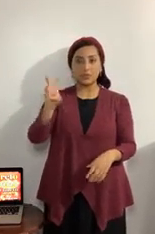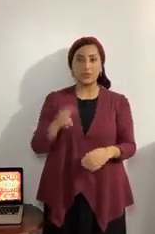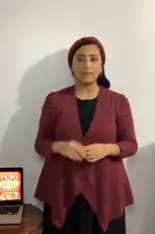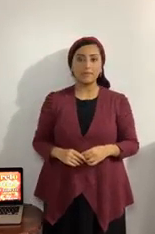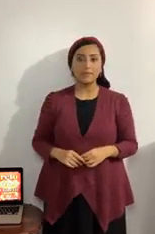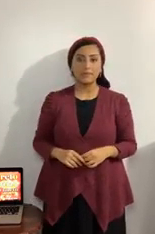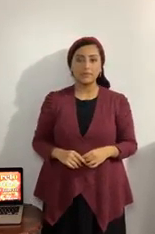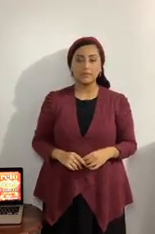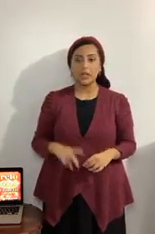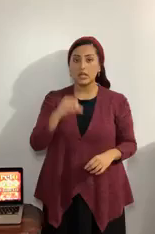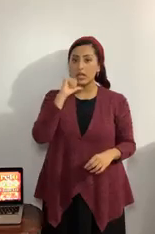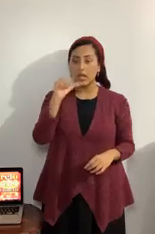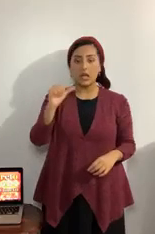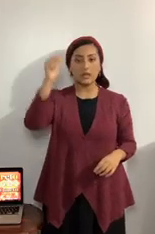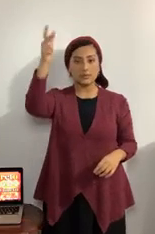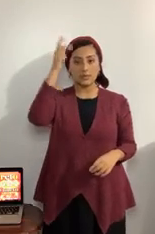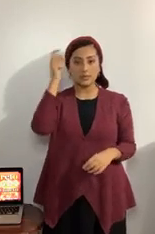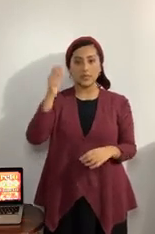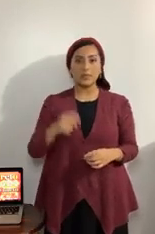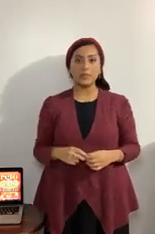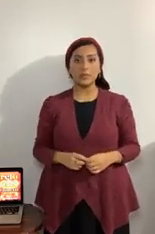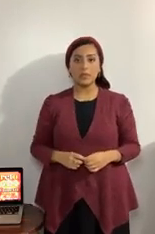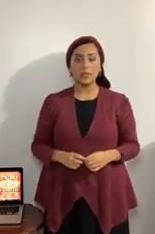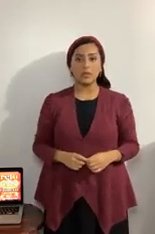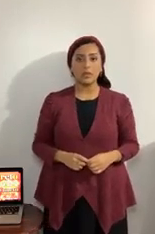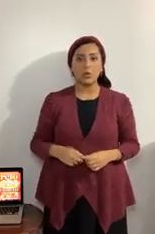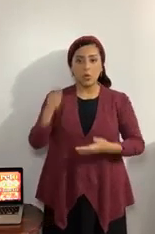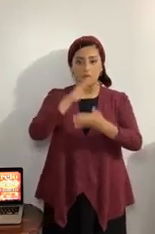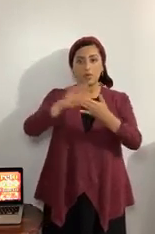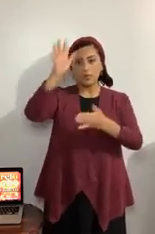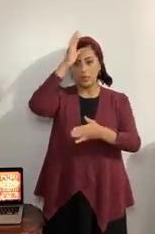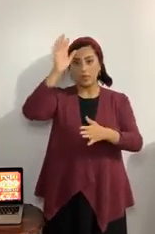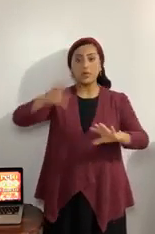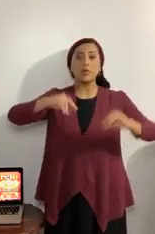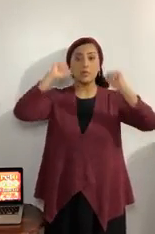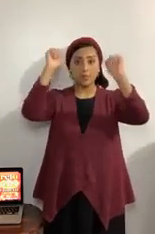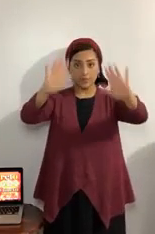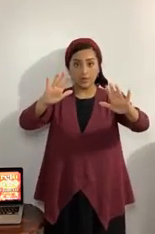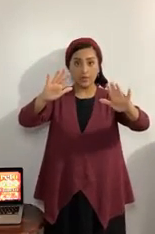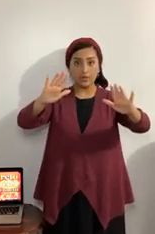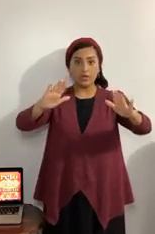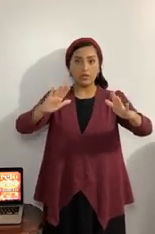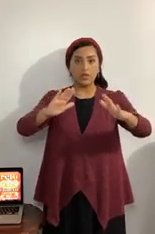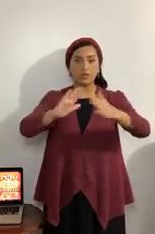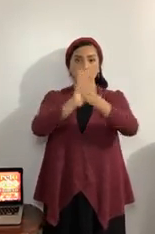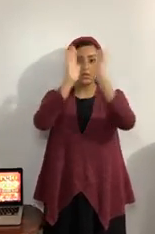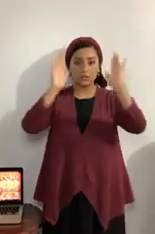no al diablo. El Eterno le bendiga. Shalom, brajot, paz y bendición.